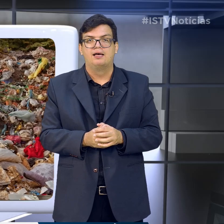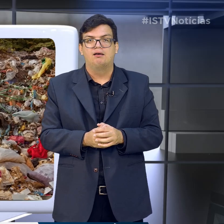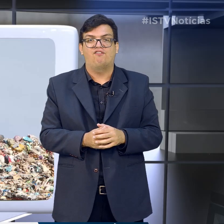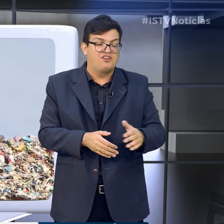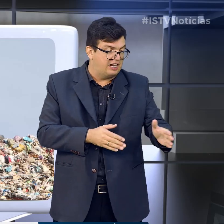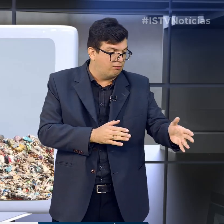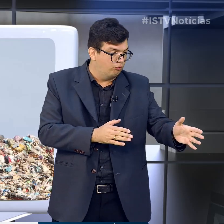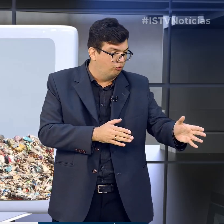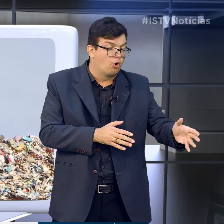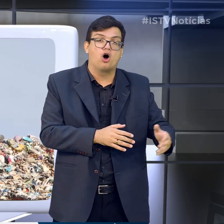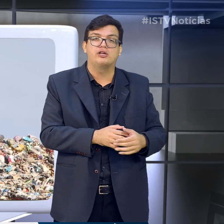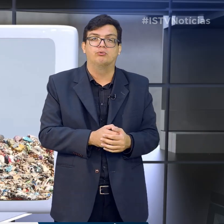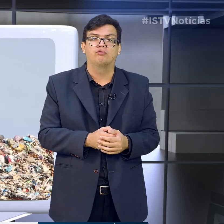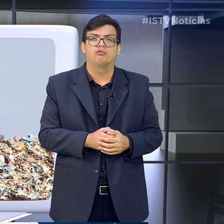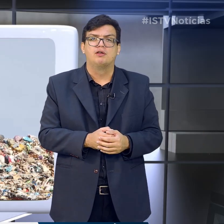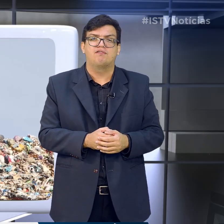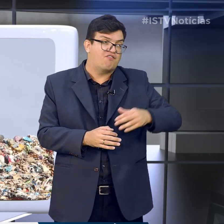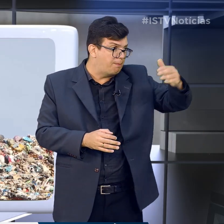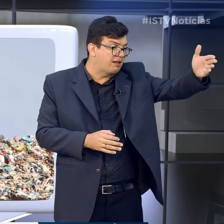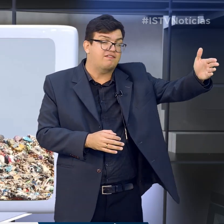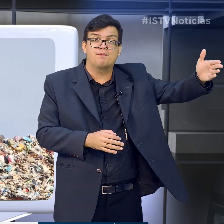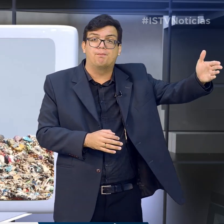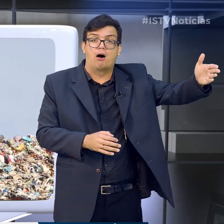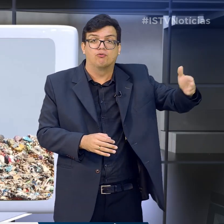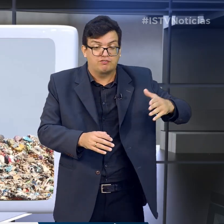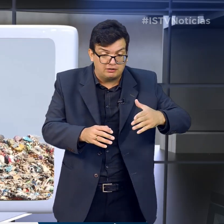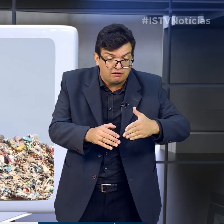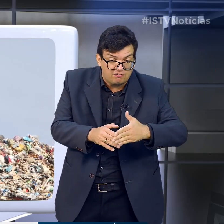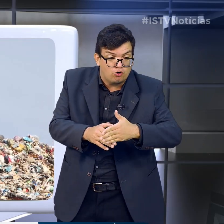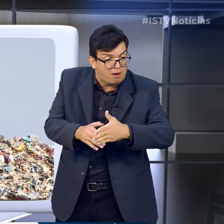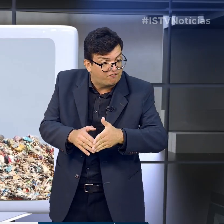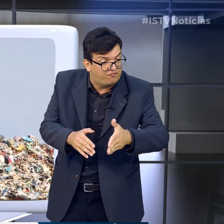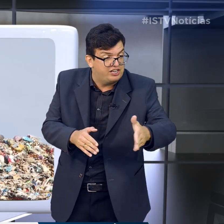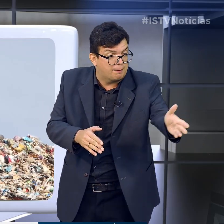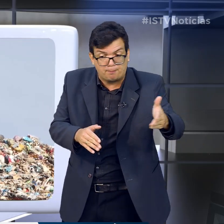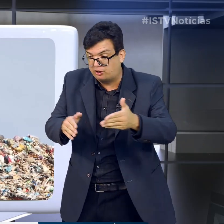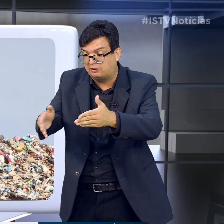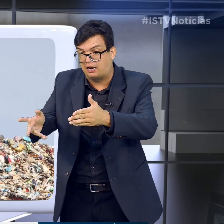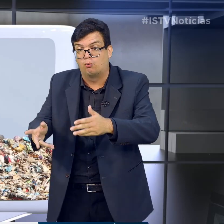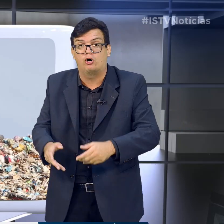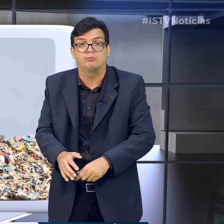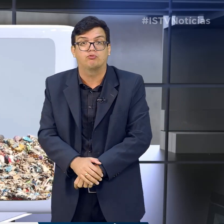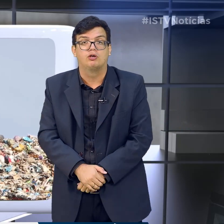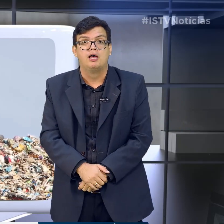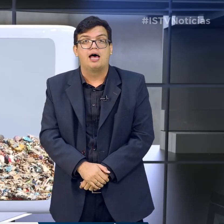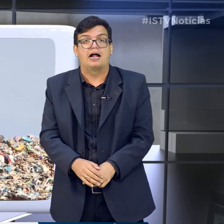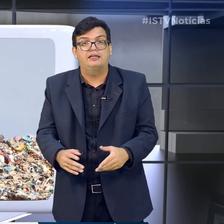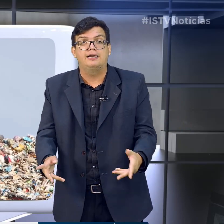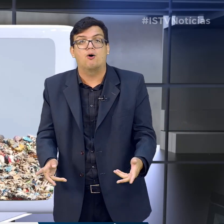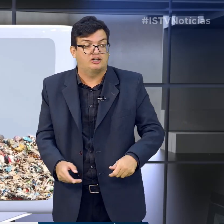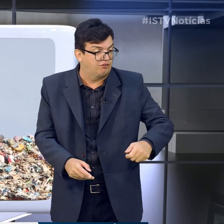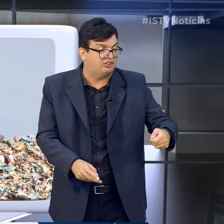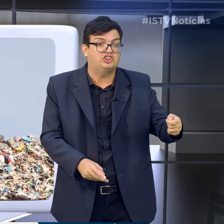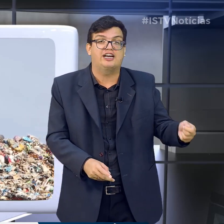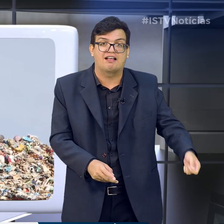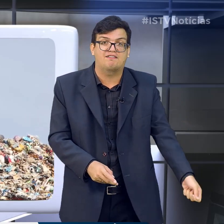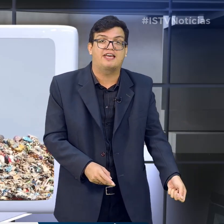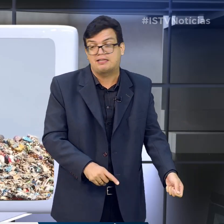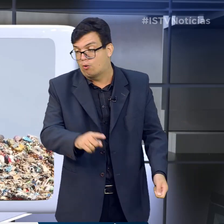fila no ônibus você vai para São Paulo você tem que seguir uma fila para poder entrar no ônibus aqui não aqui você chega cedo